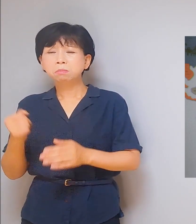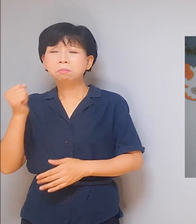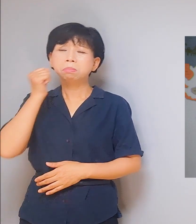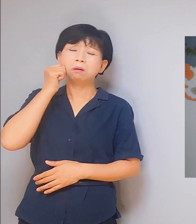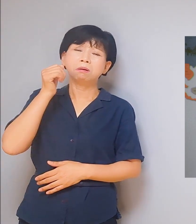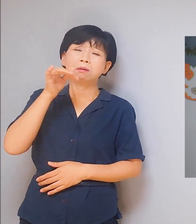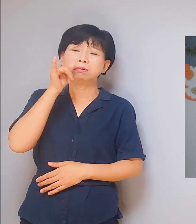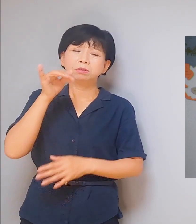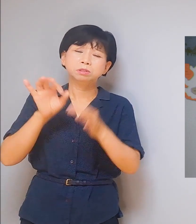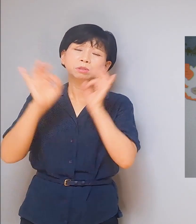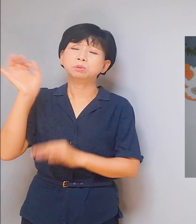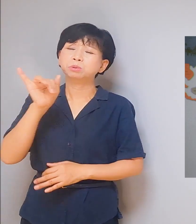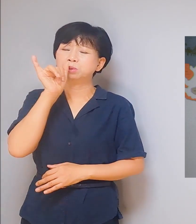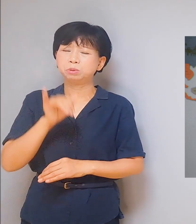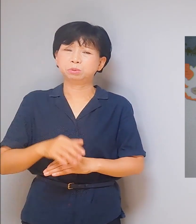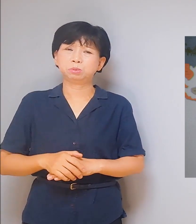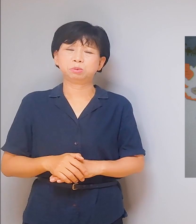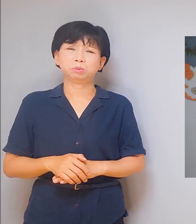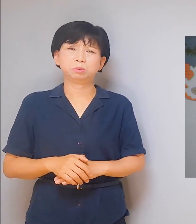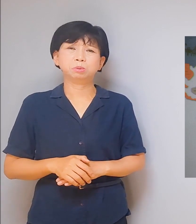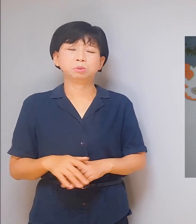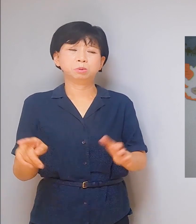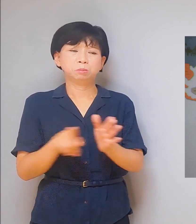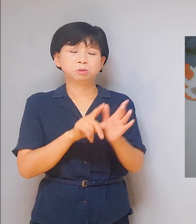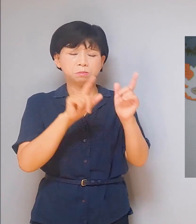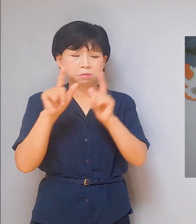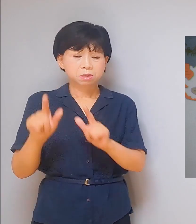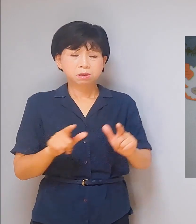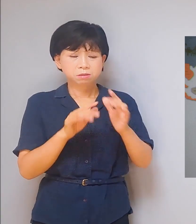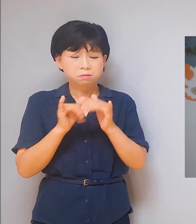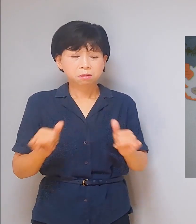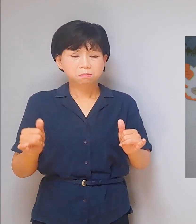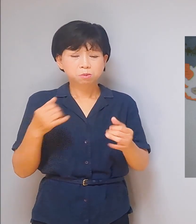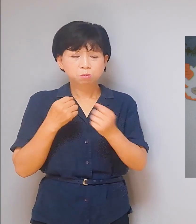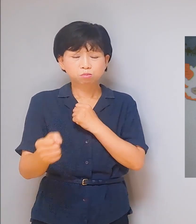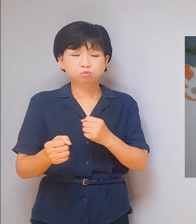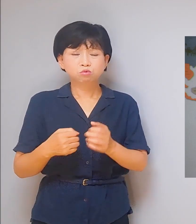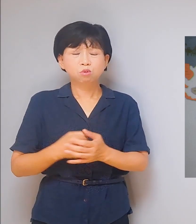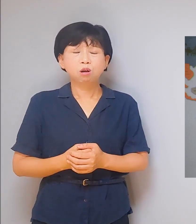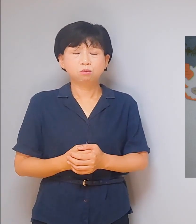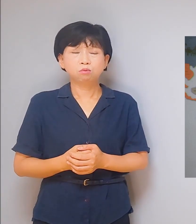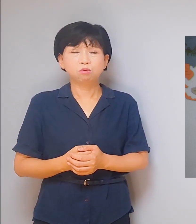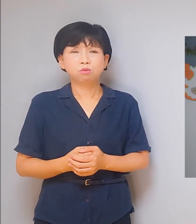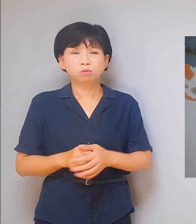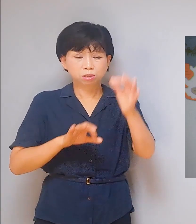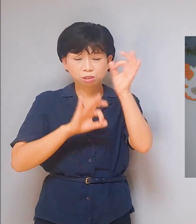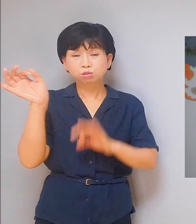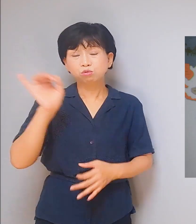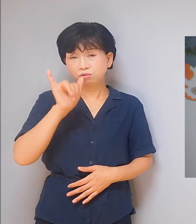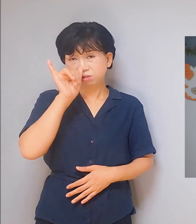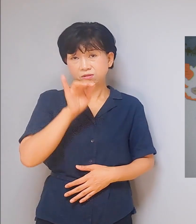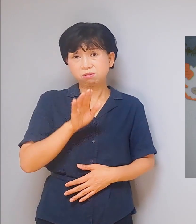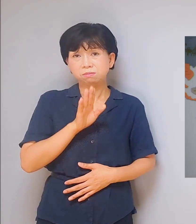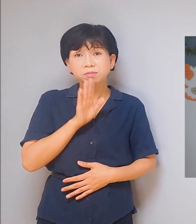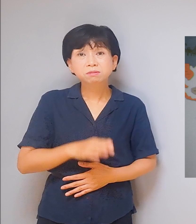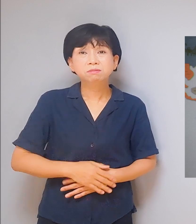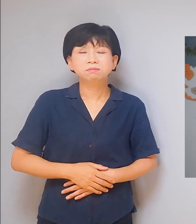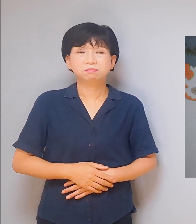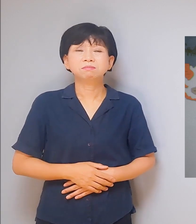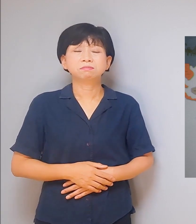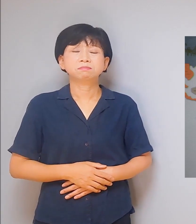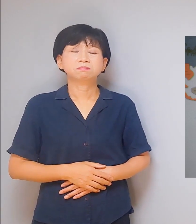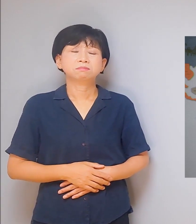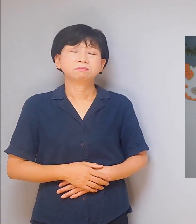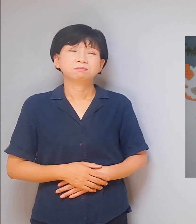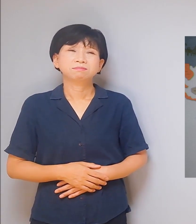볼 때가 있어요. 실수를 할 때가 있어요. 믿음의 사람들임에도 불구하고 그런 일이 있을 수 있다라는 거죠.